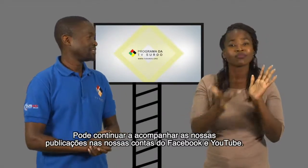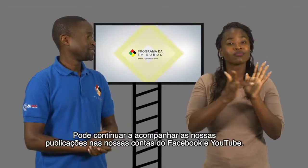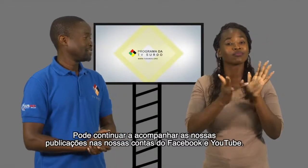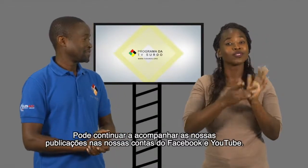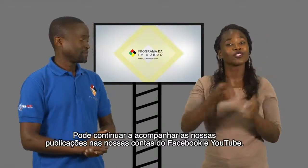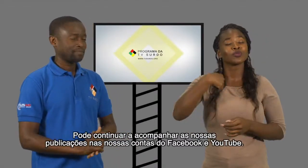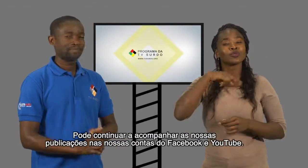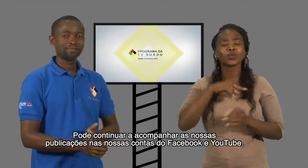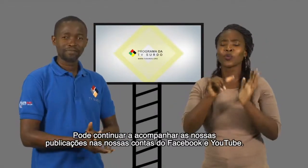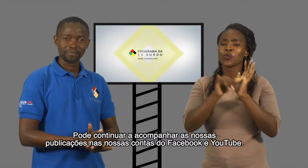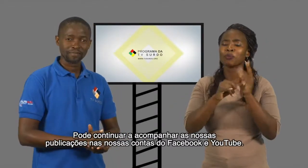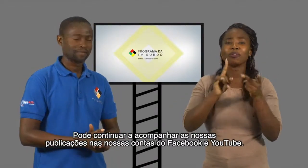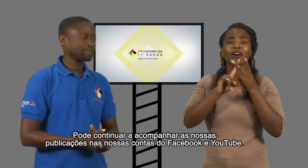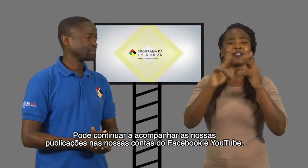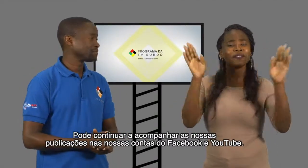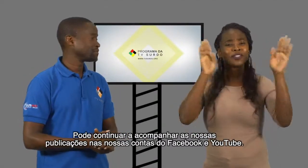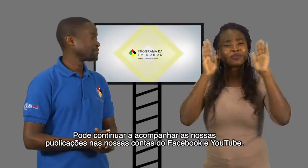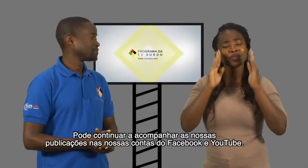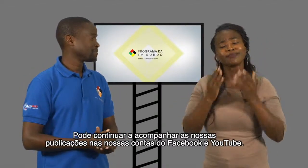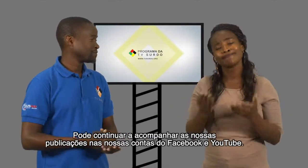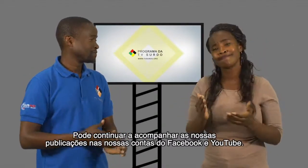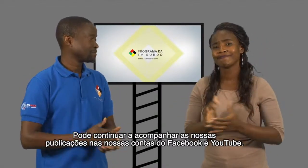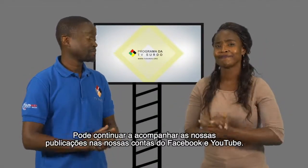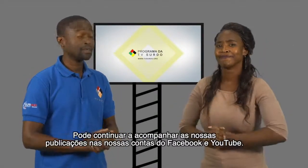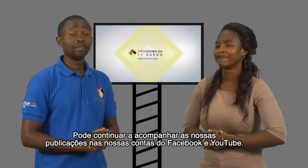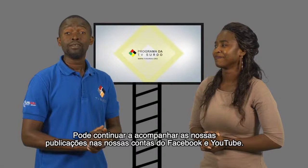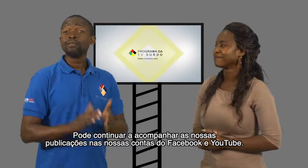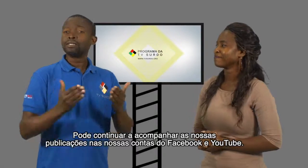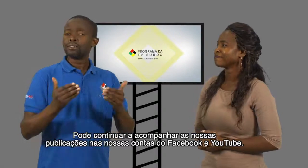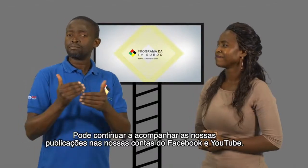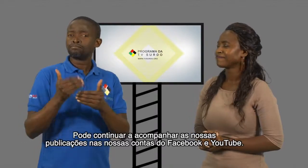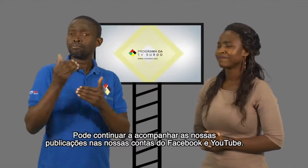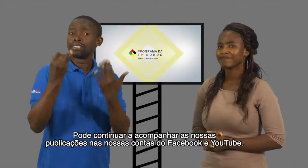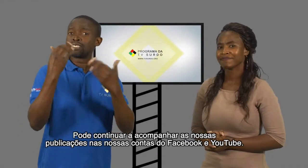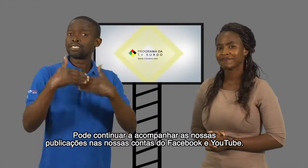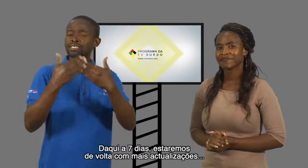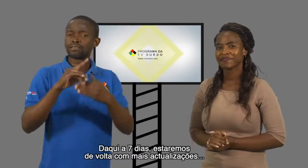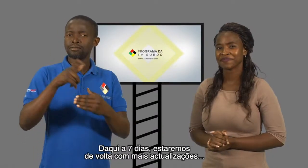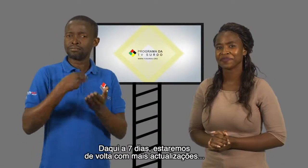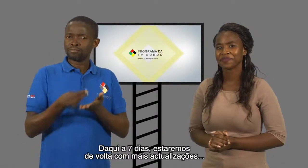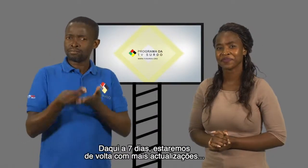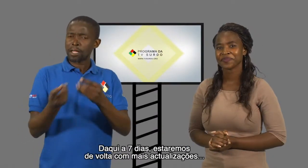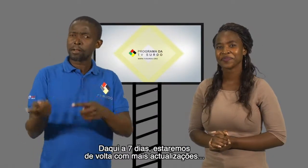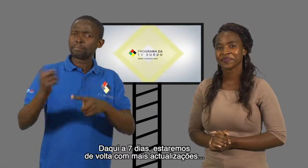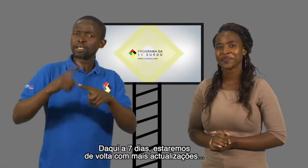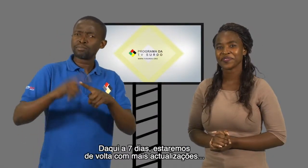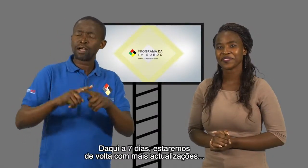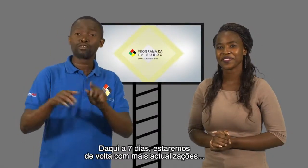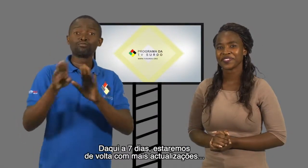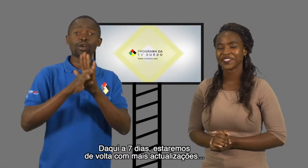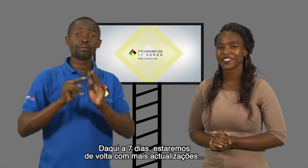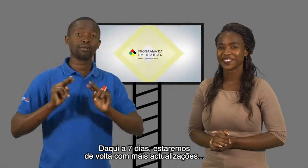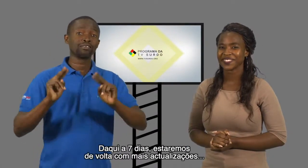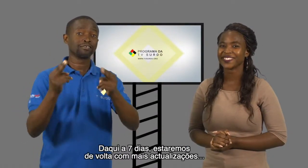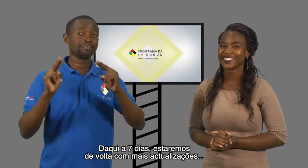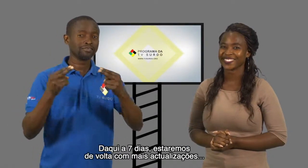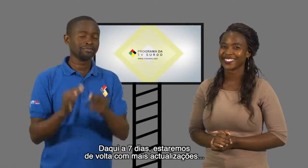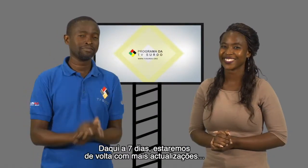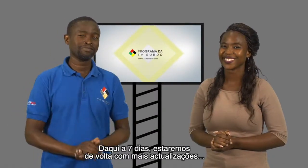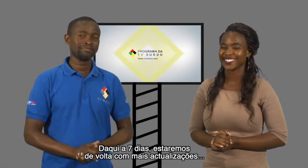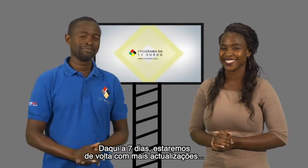acompanhar as nossas publicações nas nossas contas do Facebook e YouTube. Daqui a sete dias,